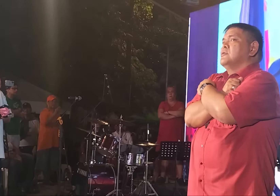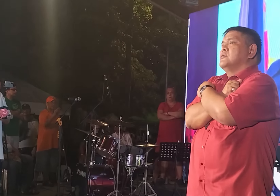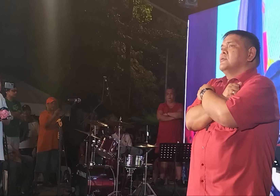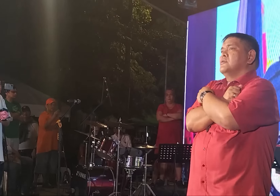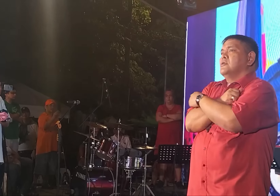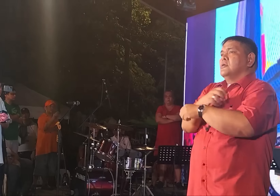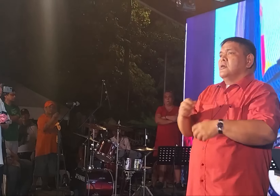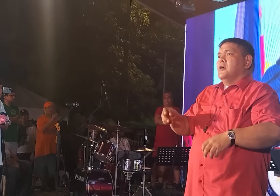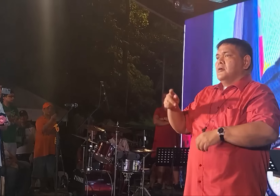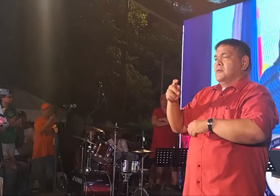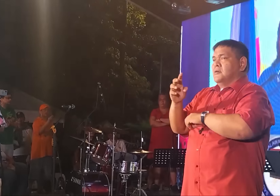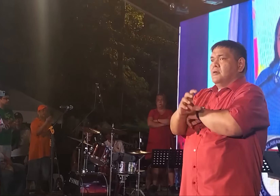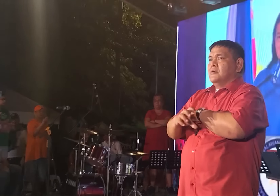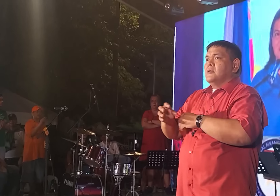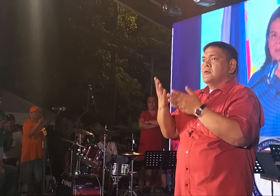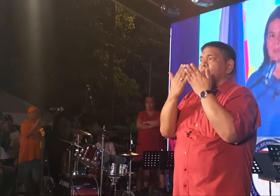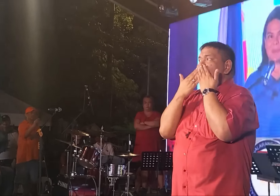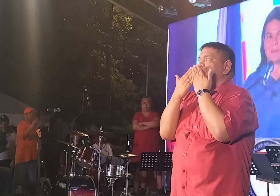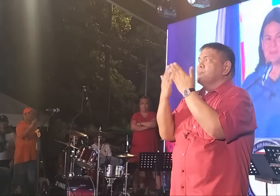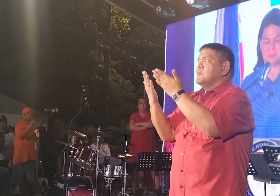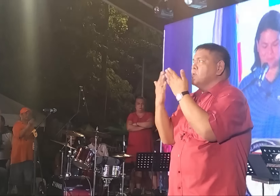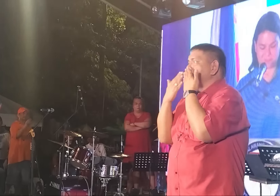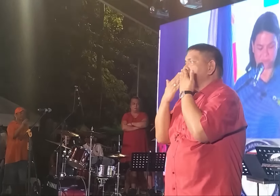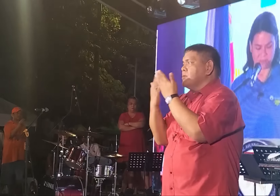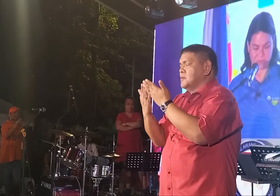na Pilipinas. Maraming salamat po.